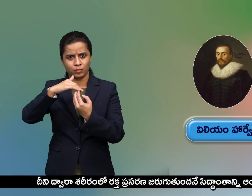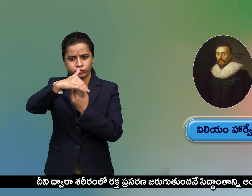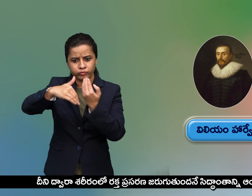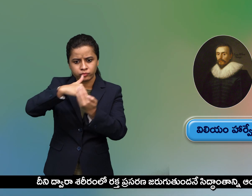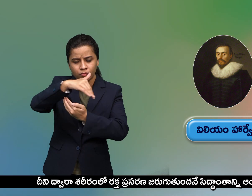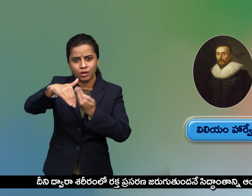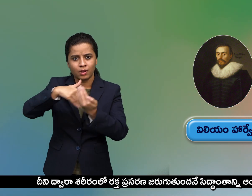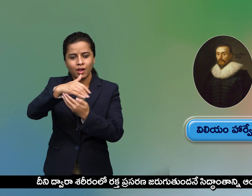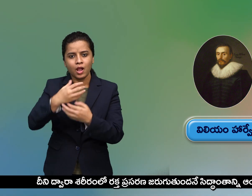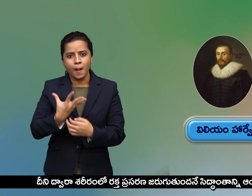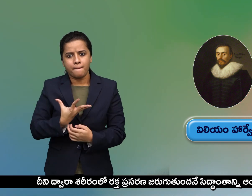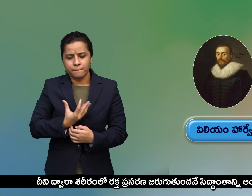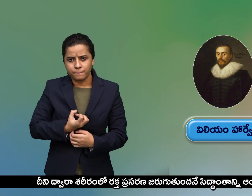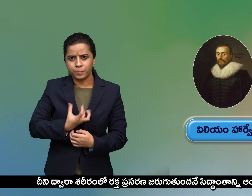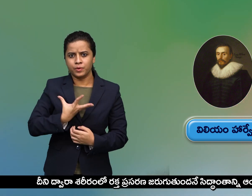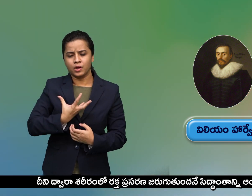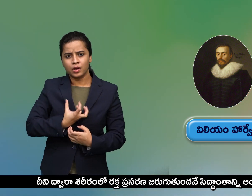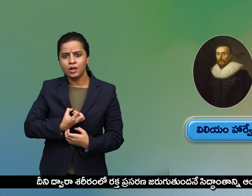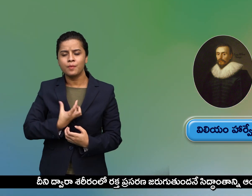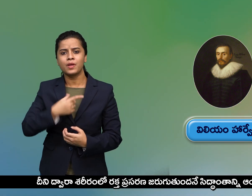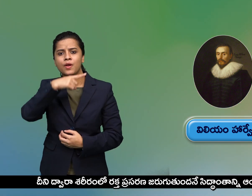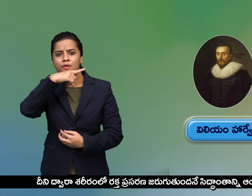జరుగుతుందనే సిద్ధాంతాన్ని ఆయన ప్రతిపాదించారు.